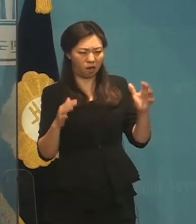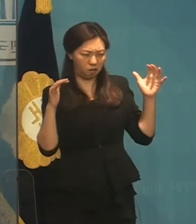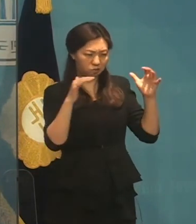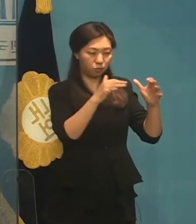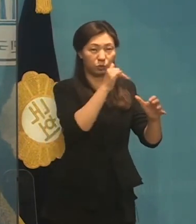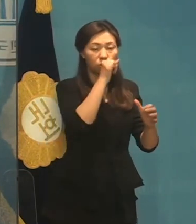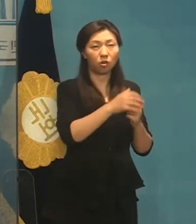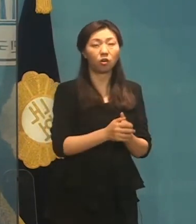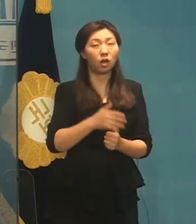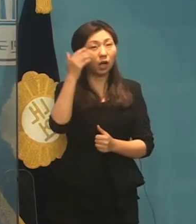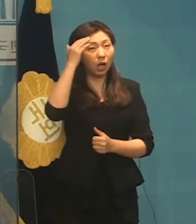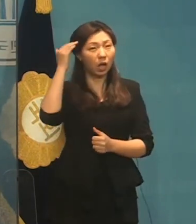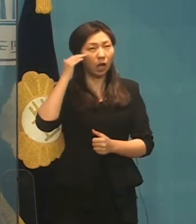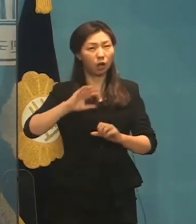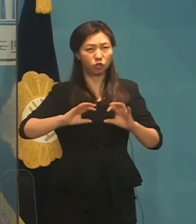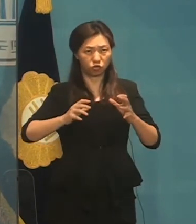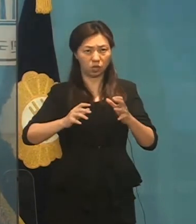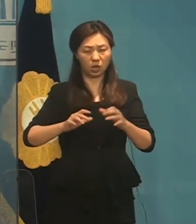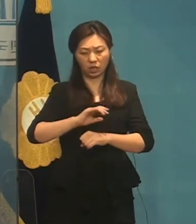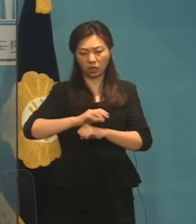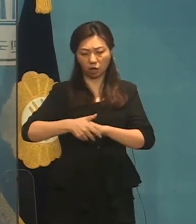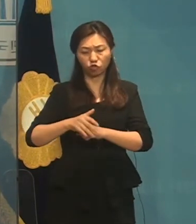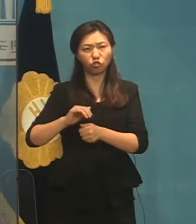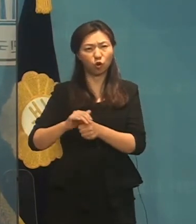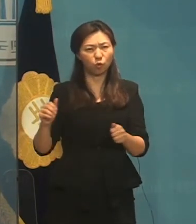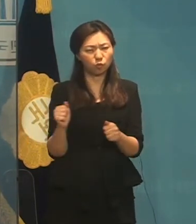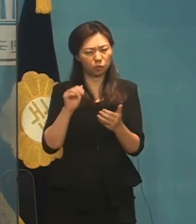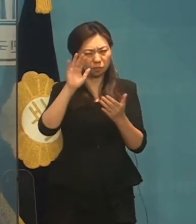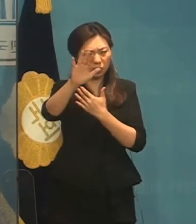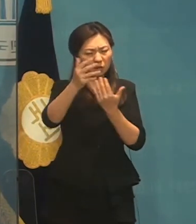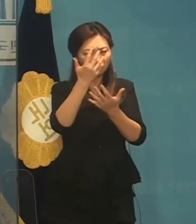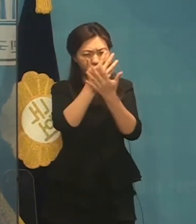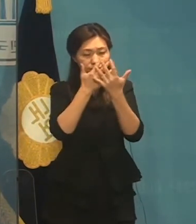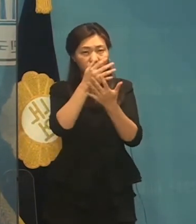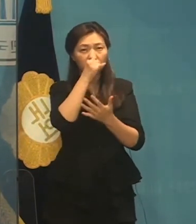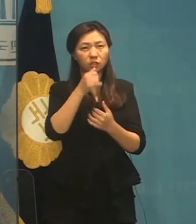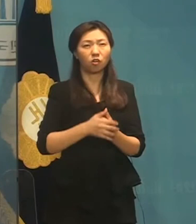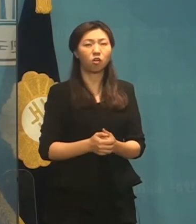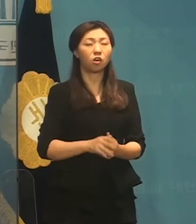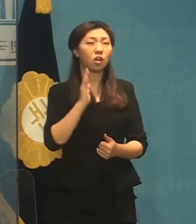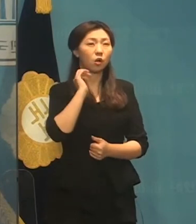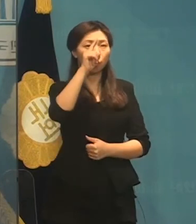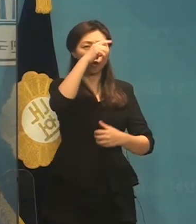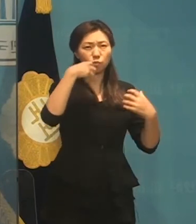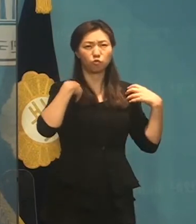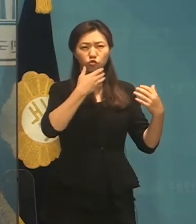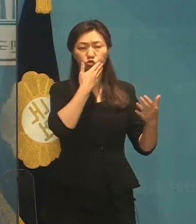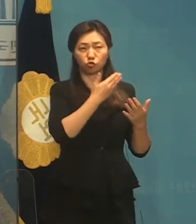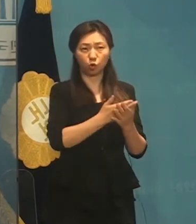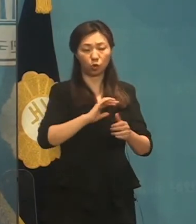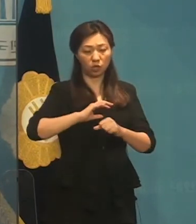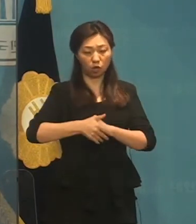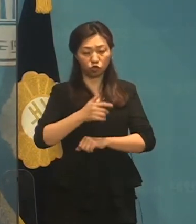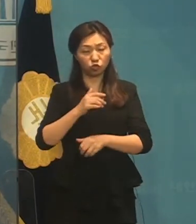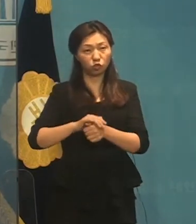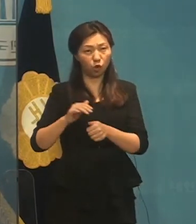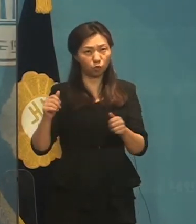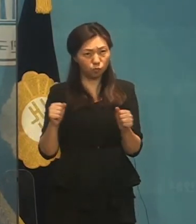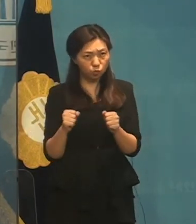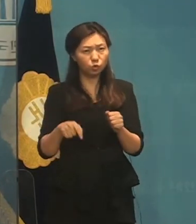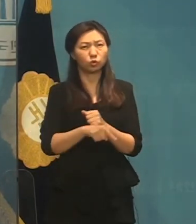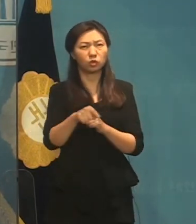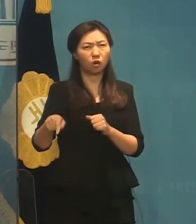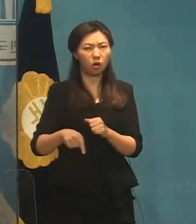산업화를 이끌던 대구 경북의 미래는 불투명합니다. 정권이 중요합니다. 대구 경북 경제가 치명타를 입은